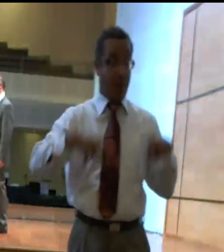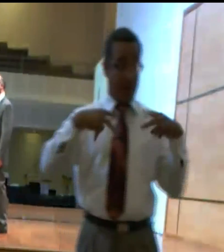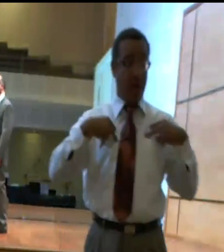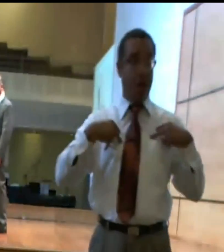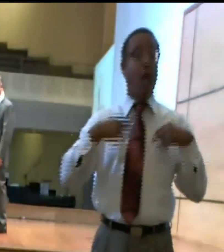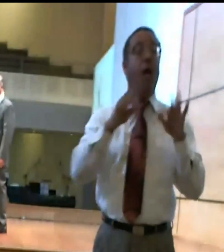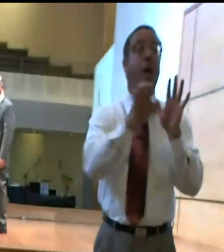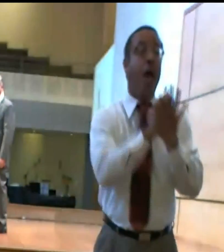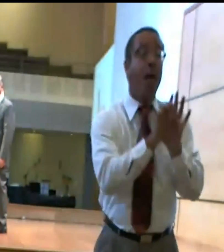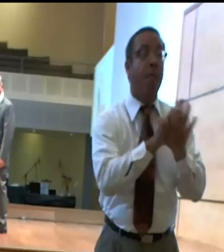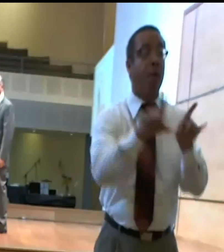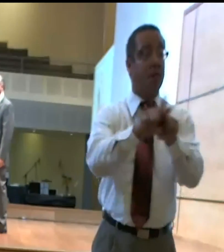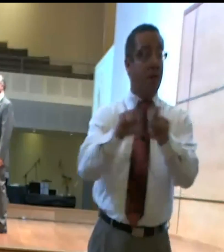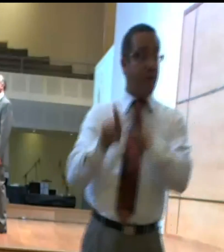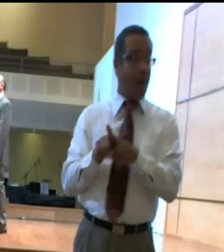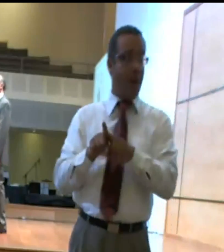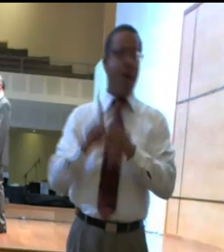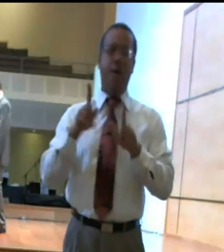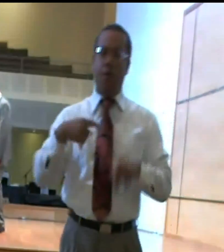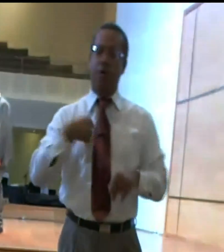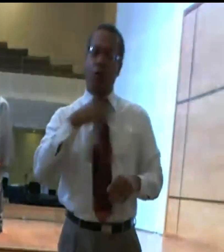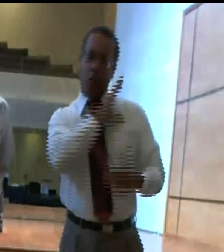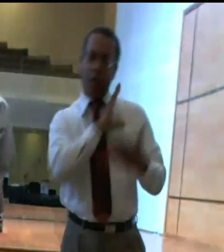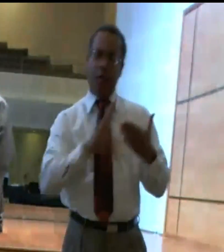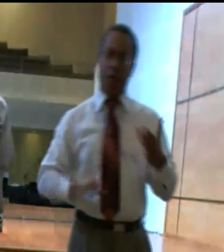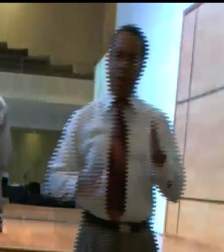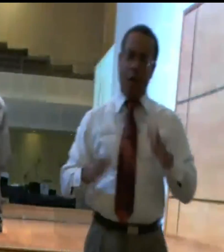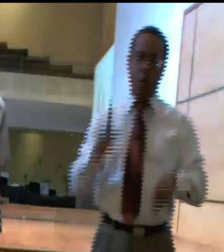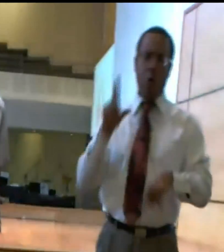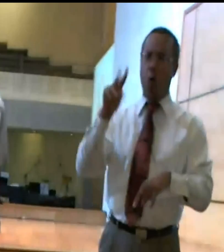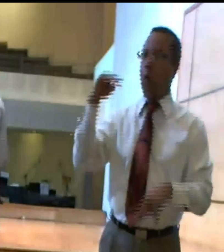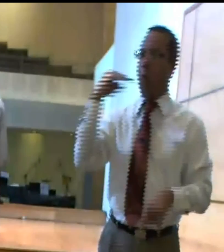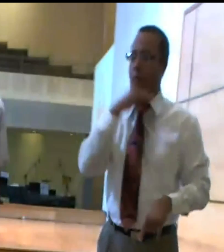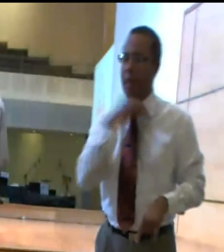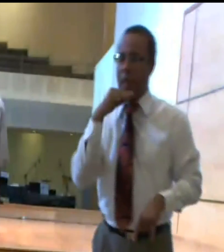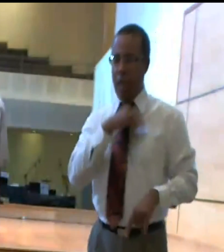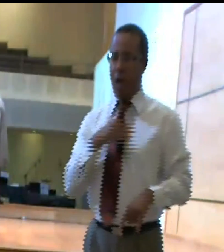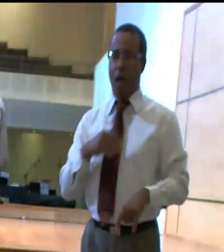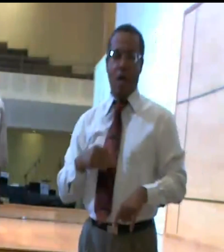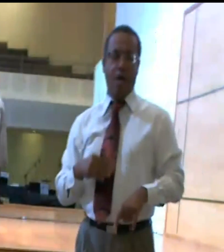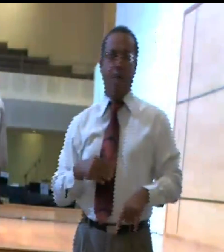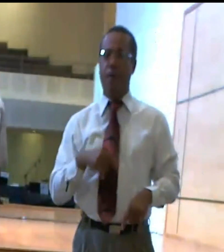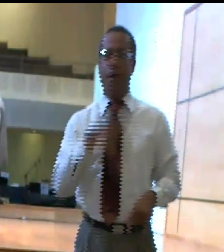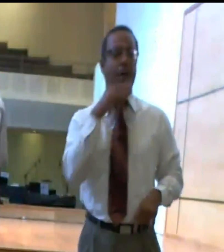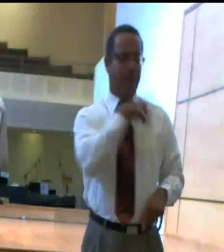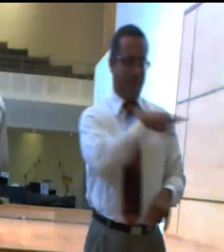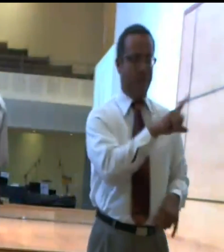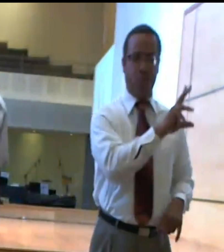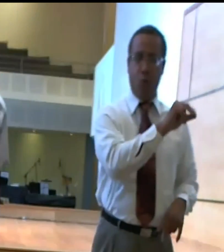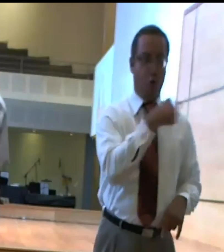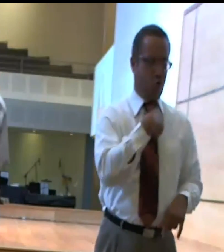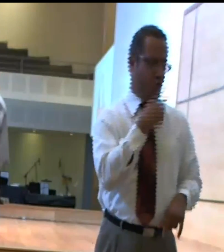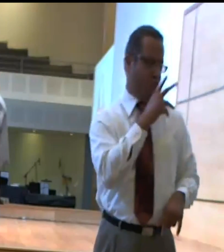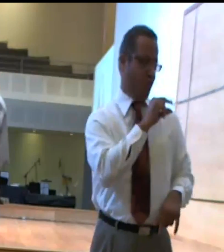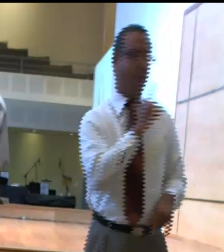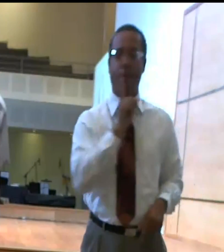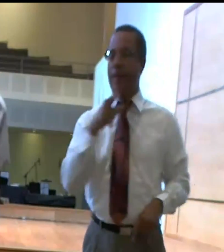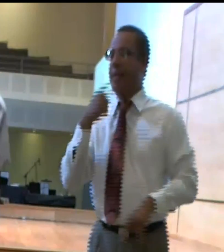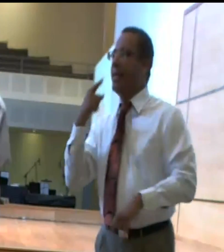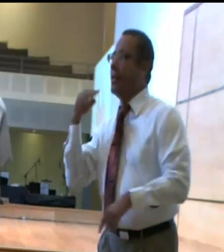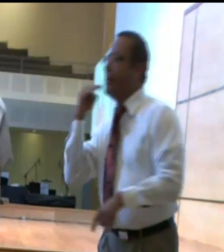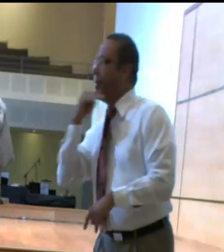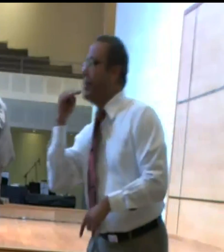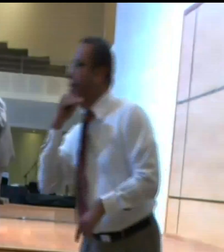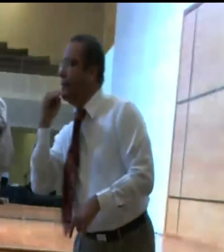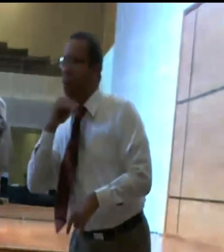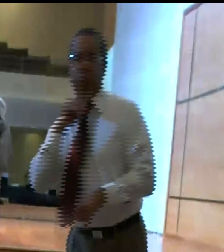aquellos que están en autoridad, sobre todo cuando son personas abusivas y caprichosas.